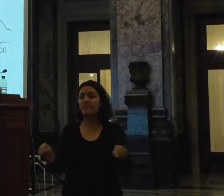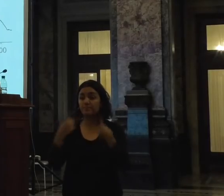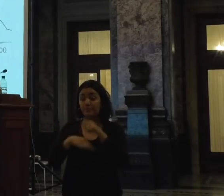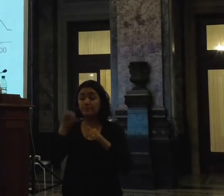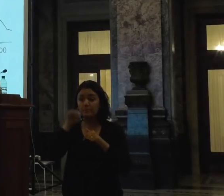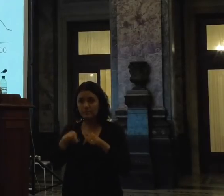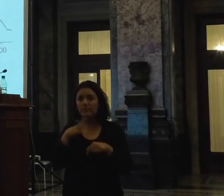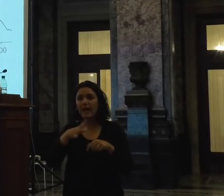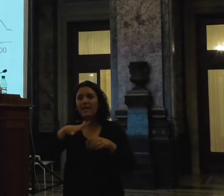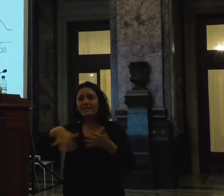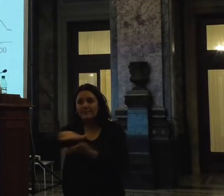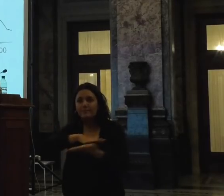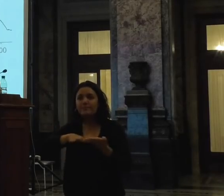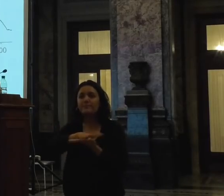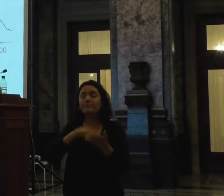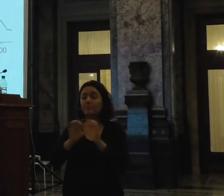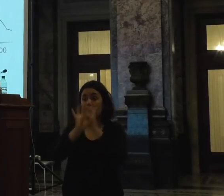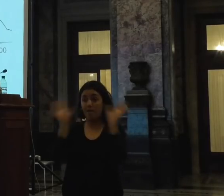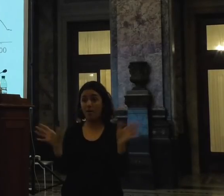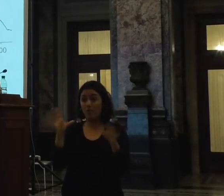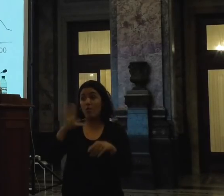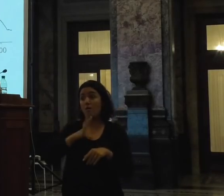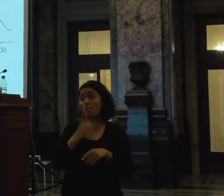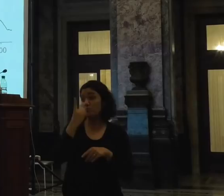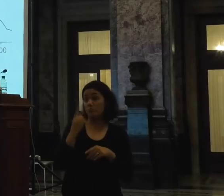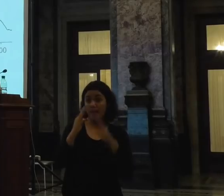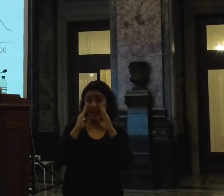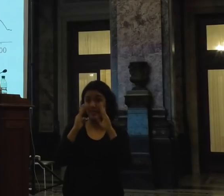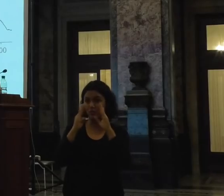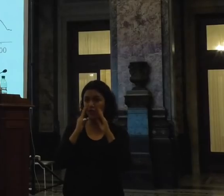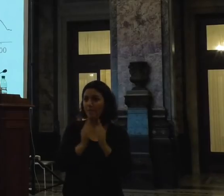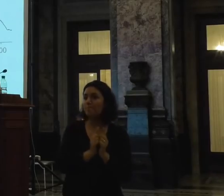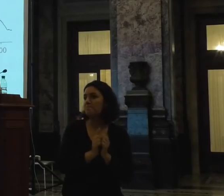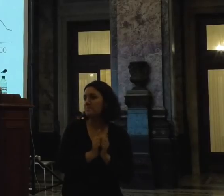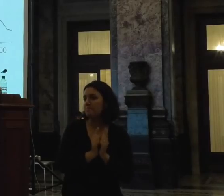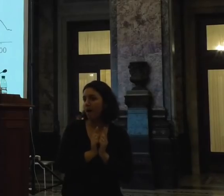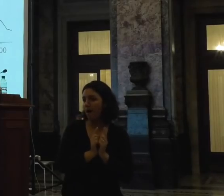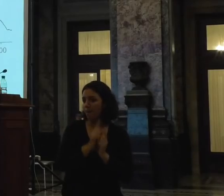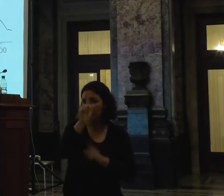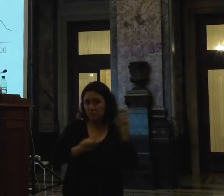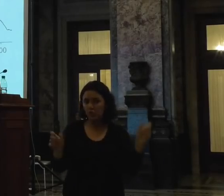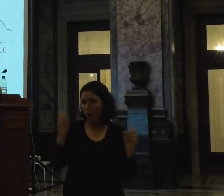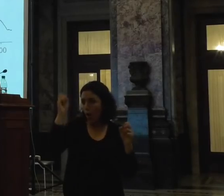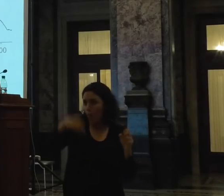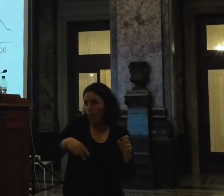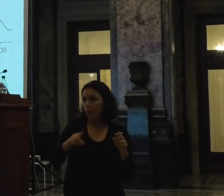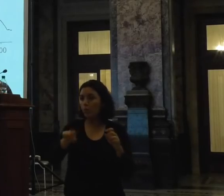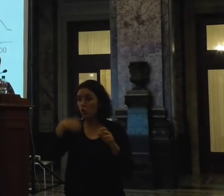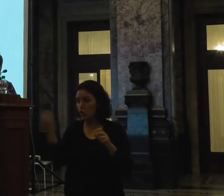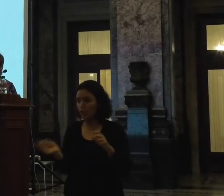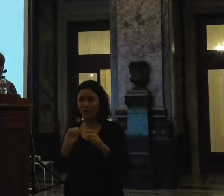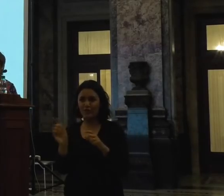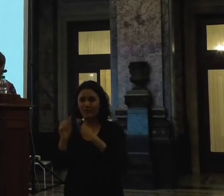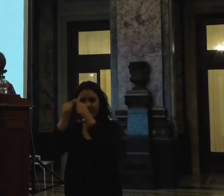tenemos un caso muy claro en donde una parte de la atención está intacta, pero otra no está. Y creemos que es muy importante